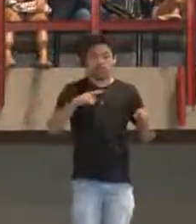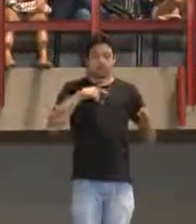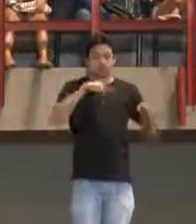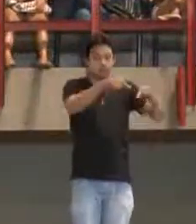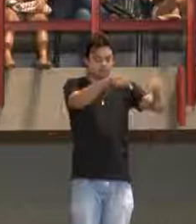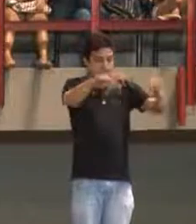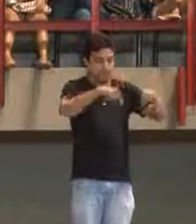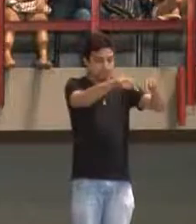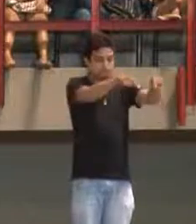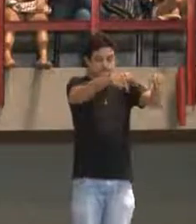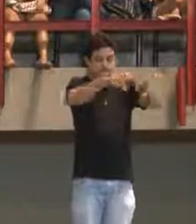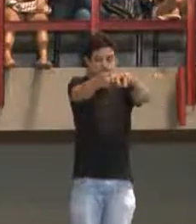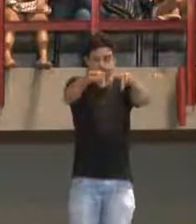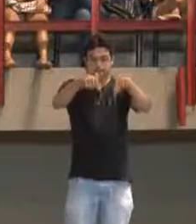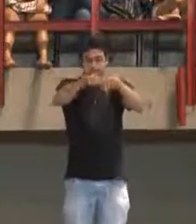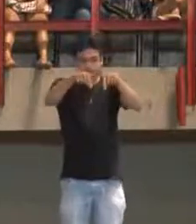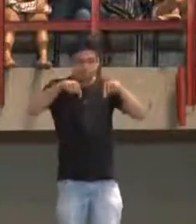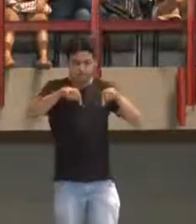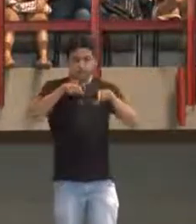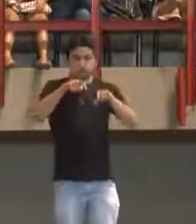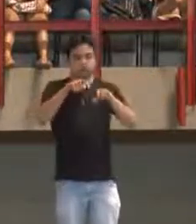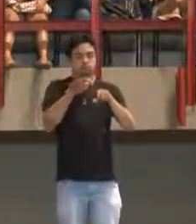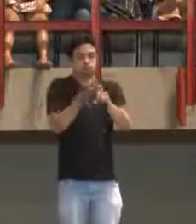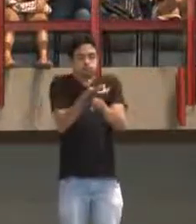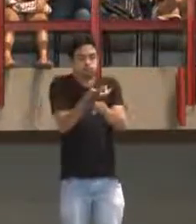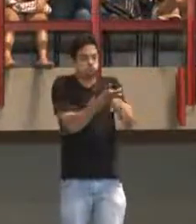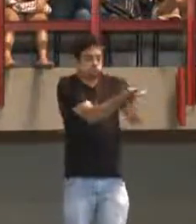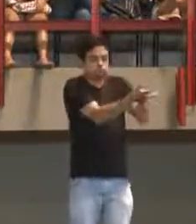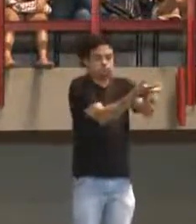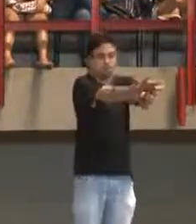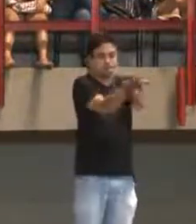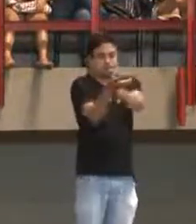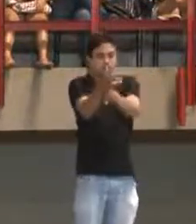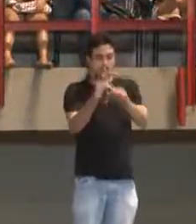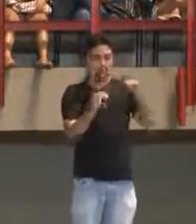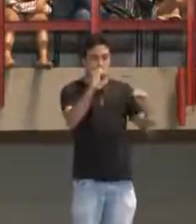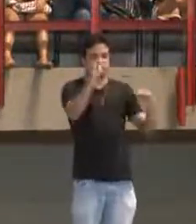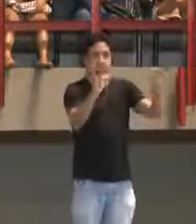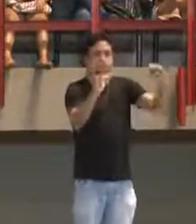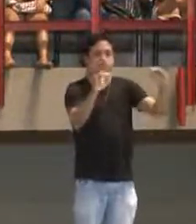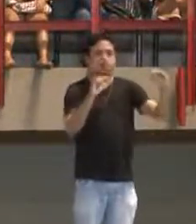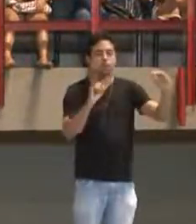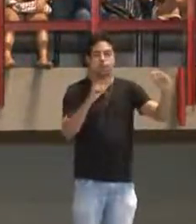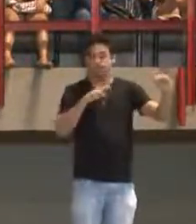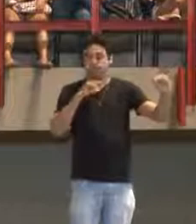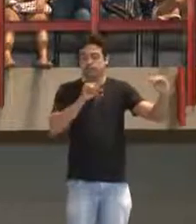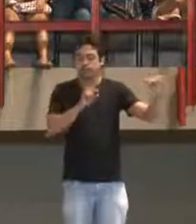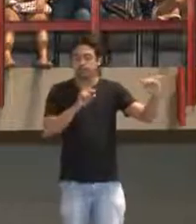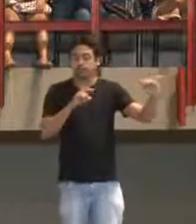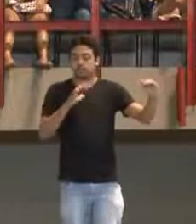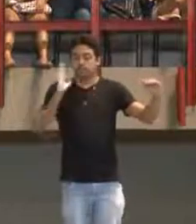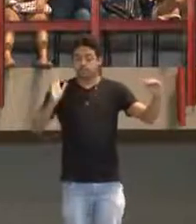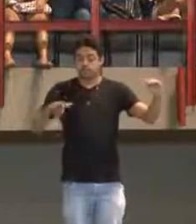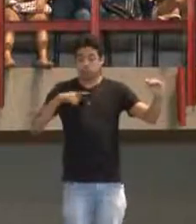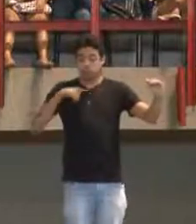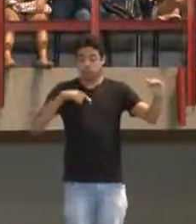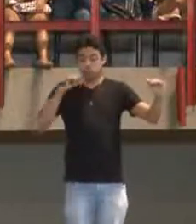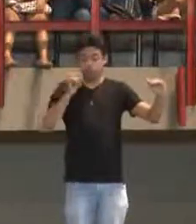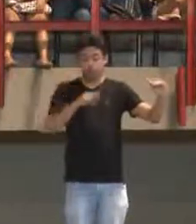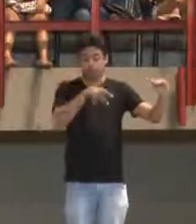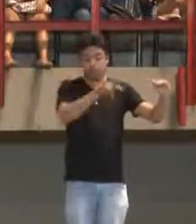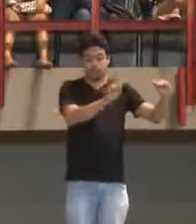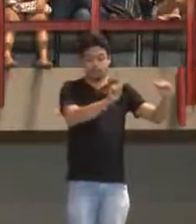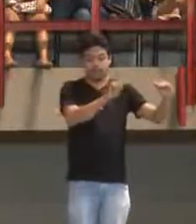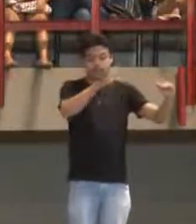produtividade, ele tá informando aqui nessa tabela que ela é dada em quilogramas